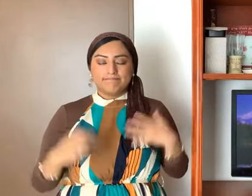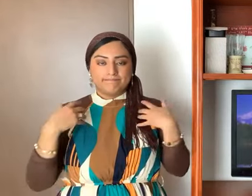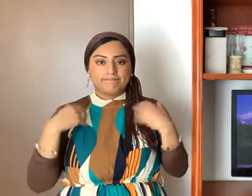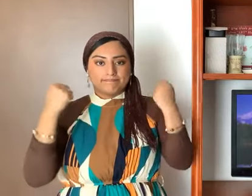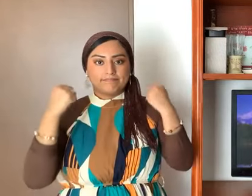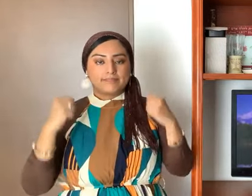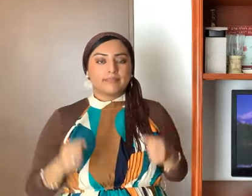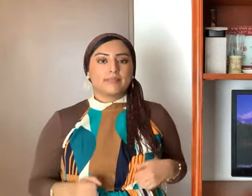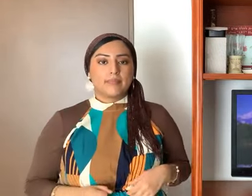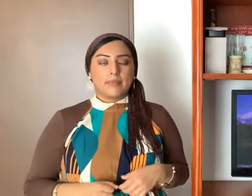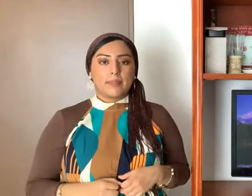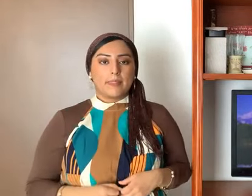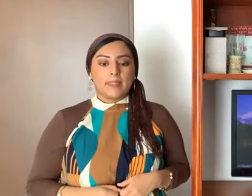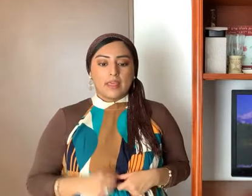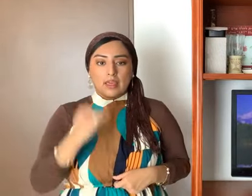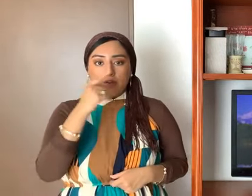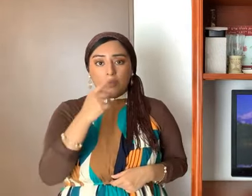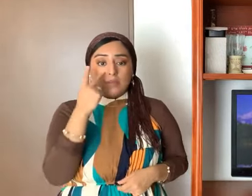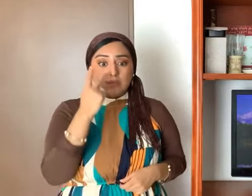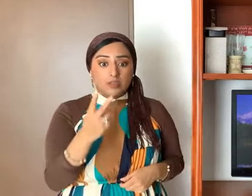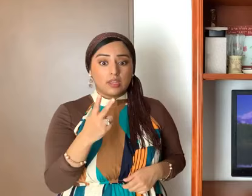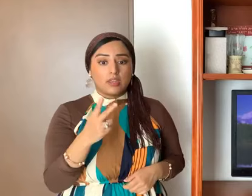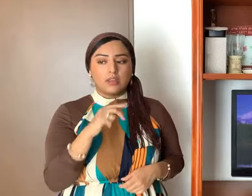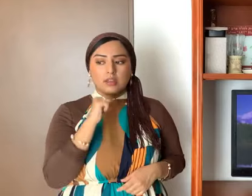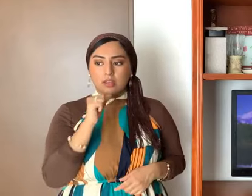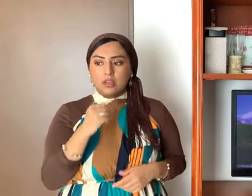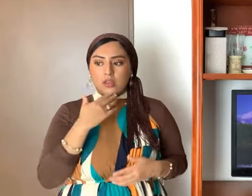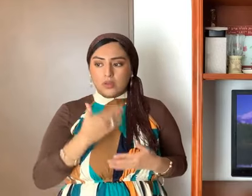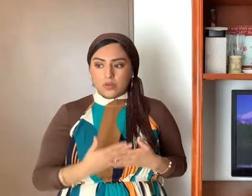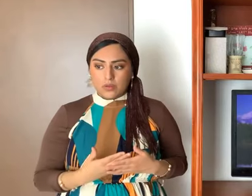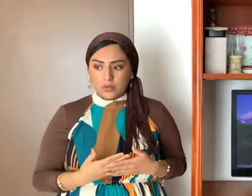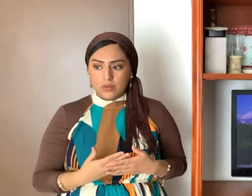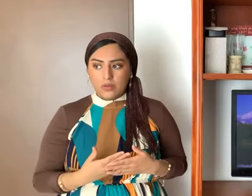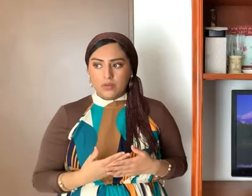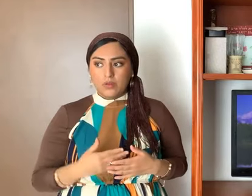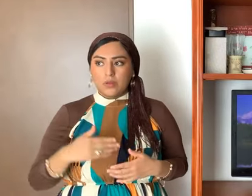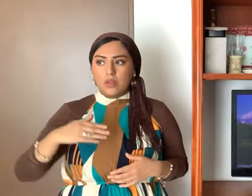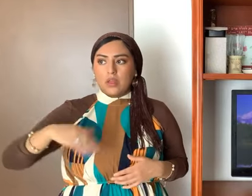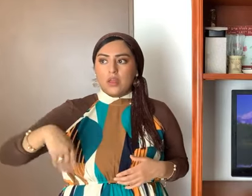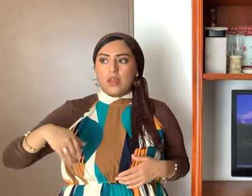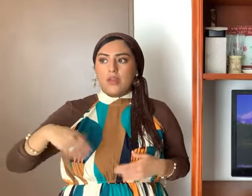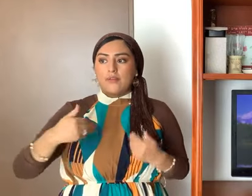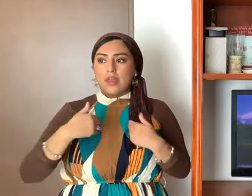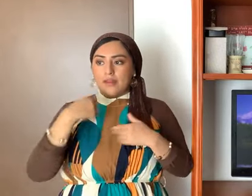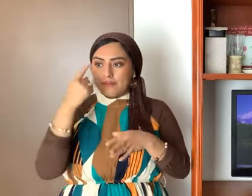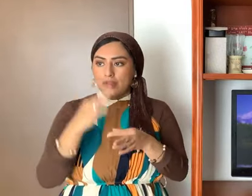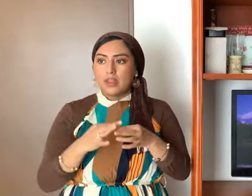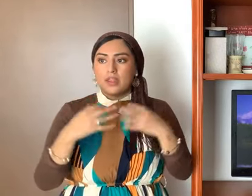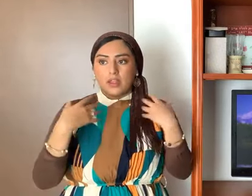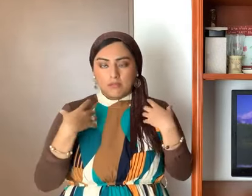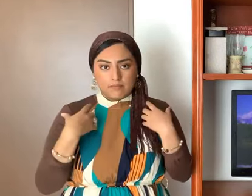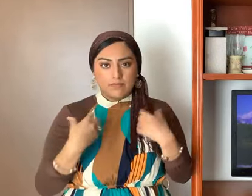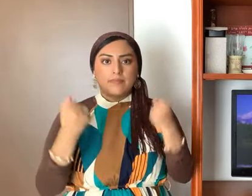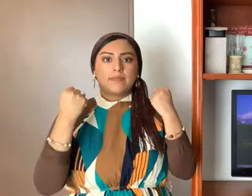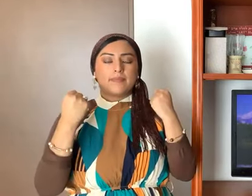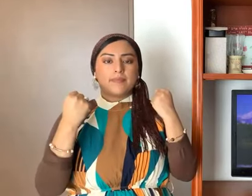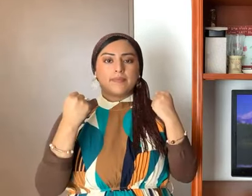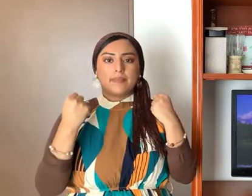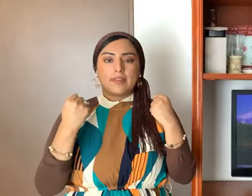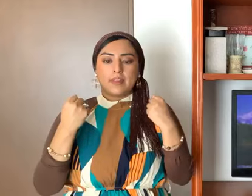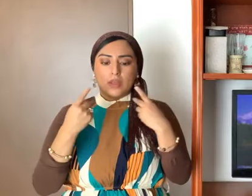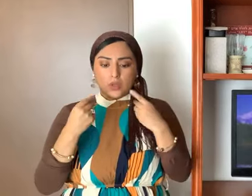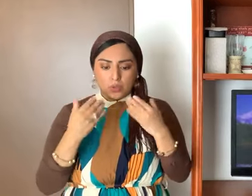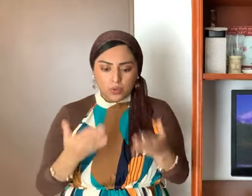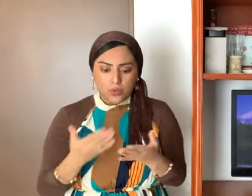Anímate. Si te estás dando cuenta que no estás bien, que no has tenido fe, anímate. Haz